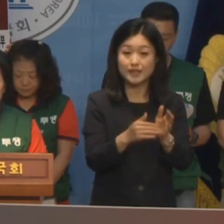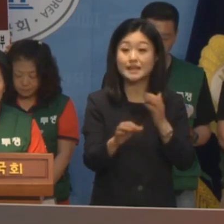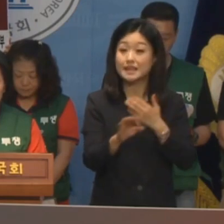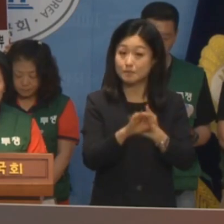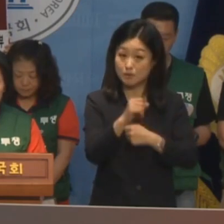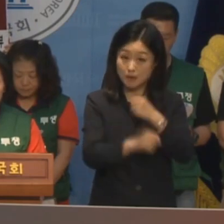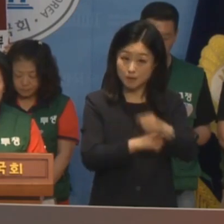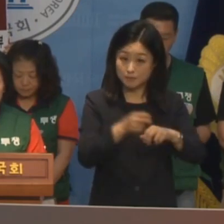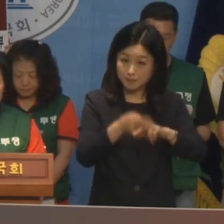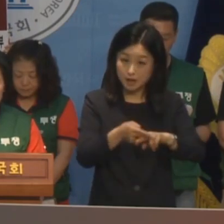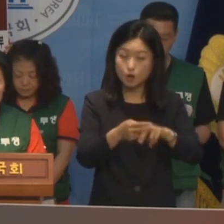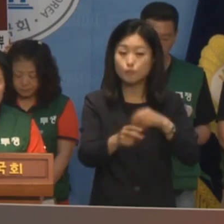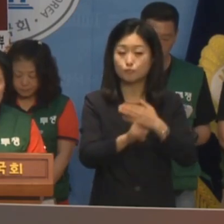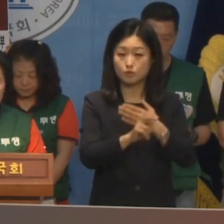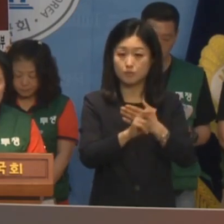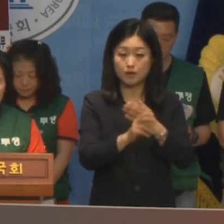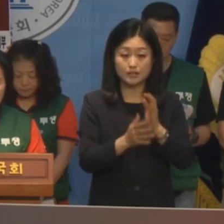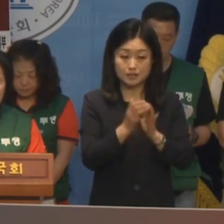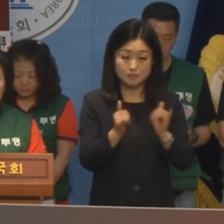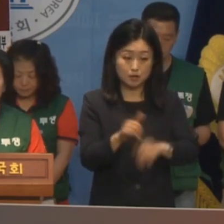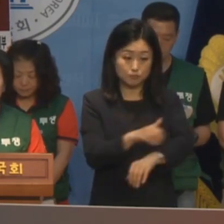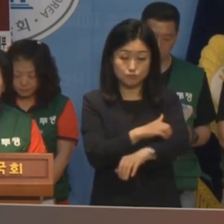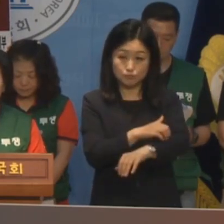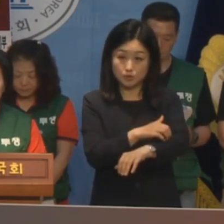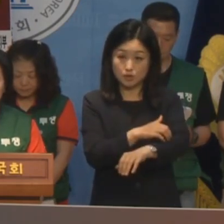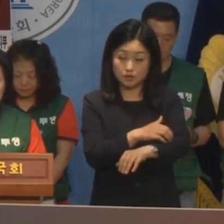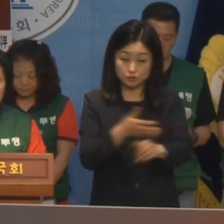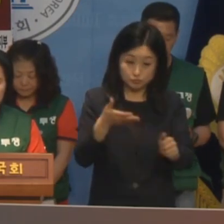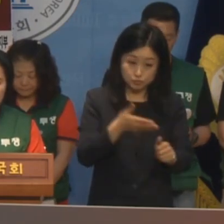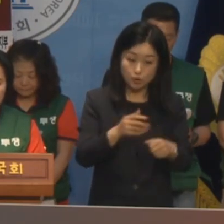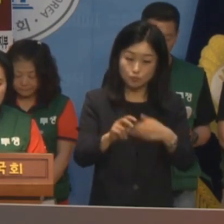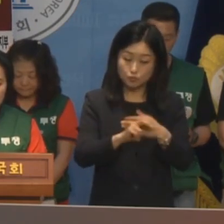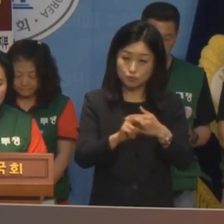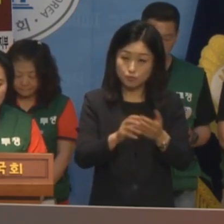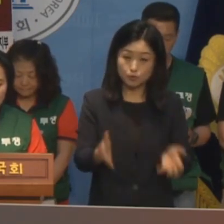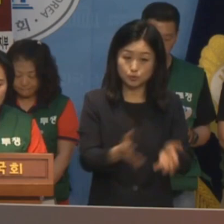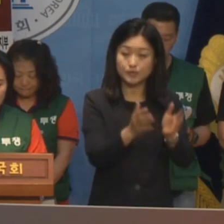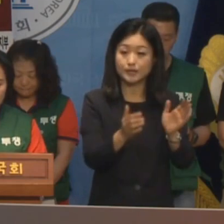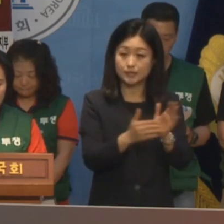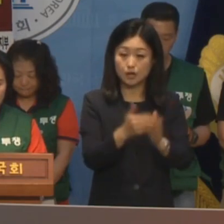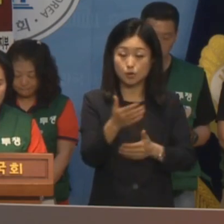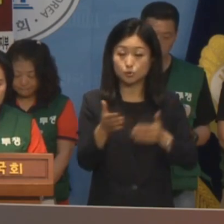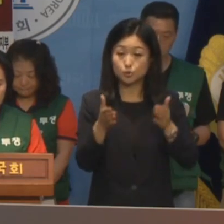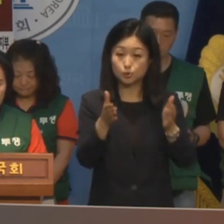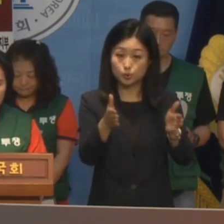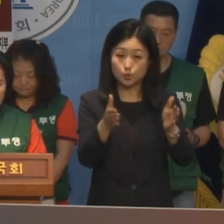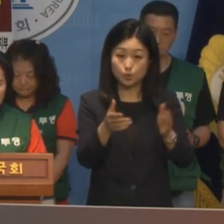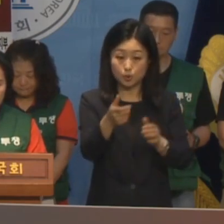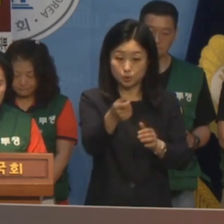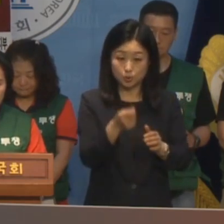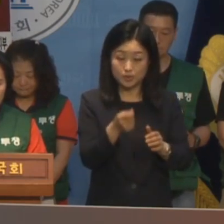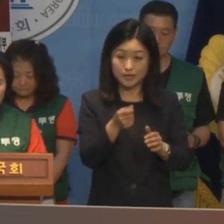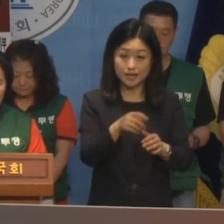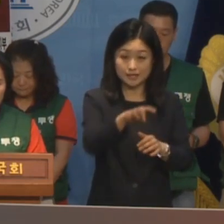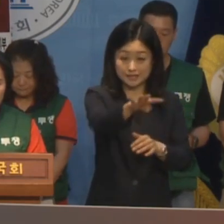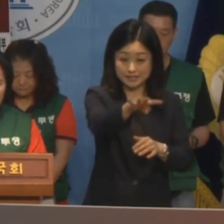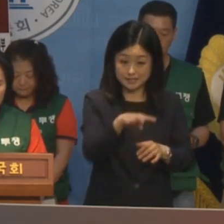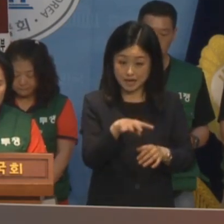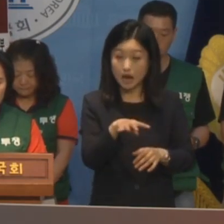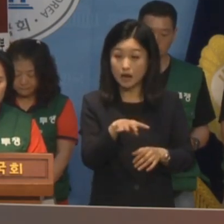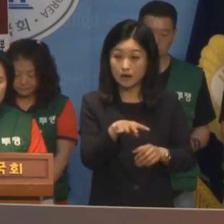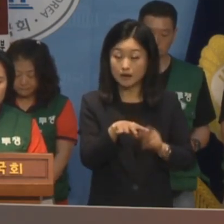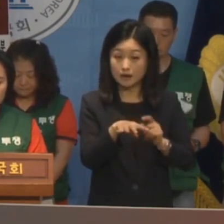불법이다. 중요한 것은 시민들에게 불법을 조장을 했다는 것이다. 고속도로 톨게이트 차로는